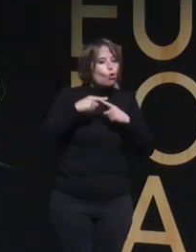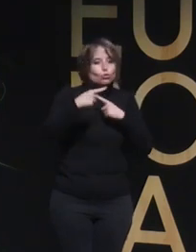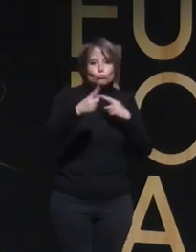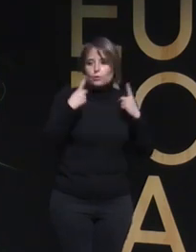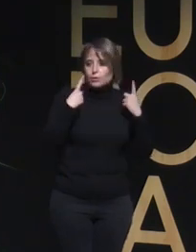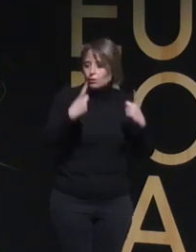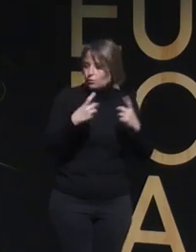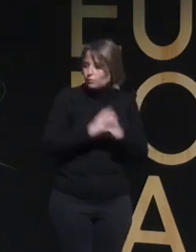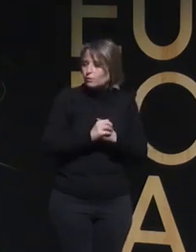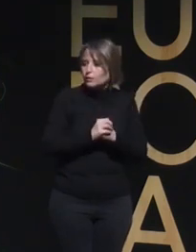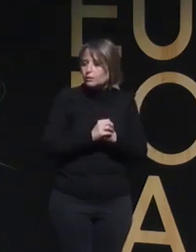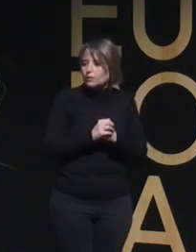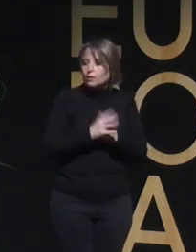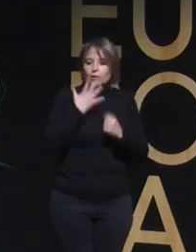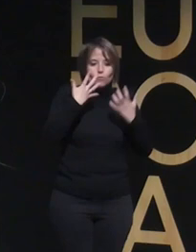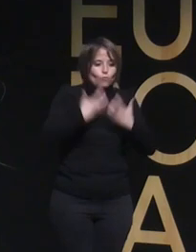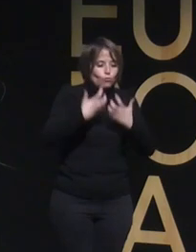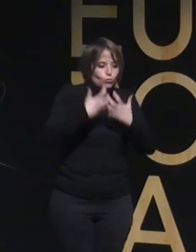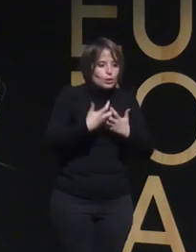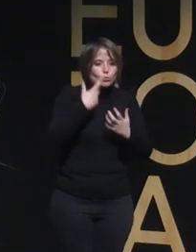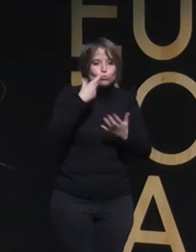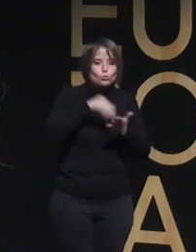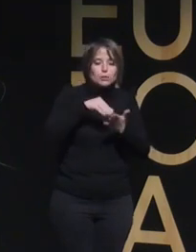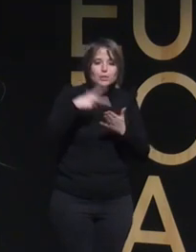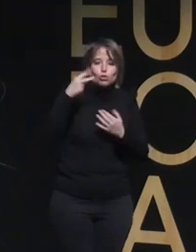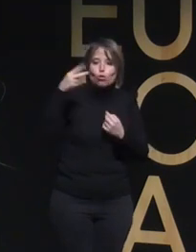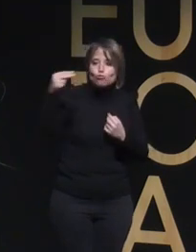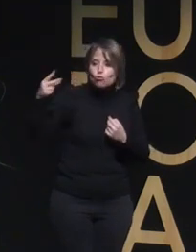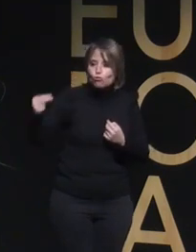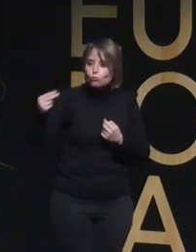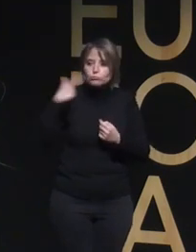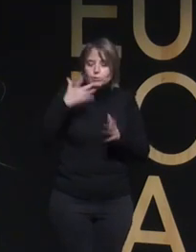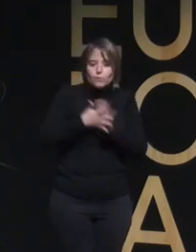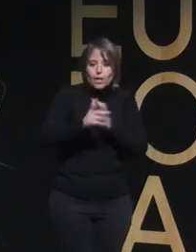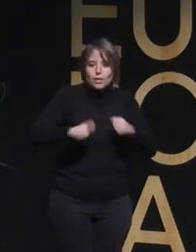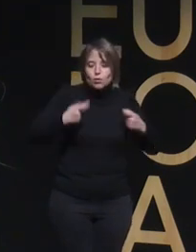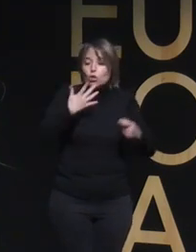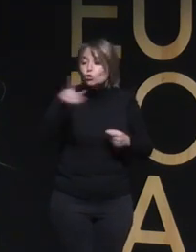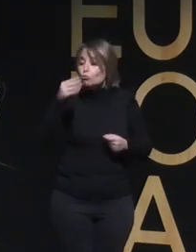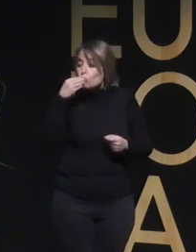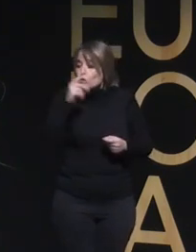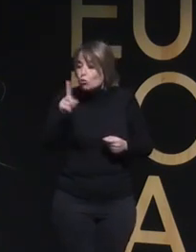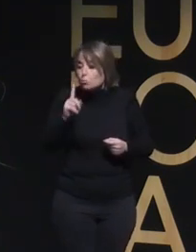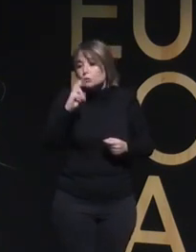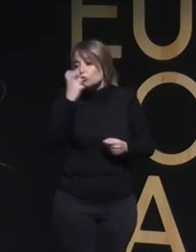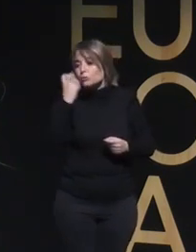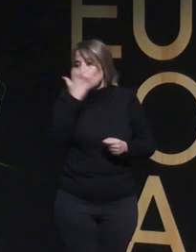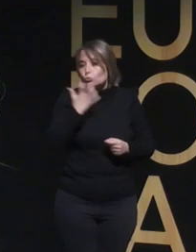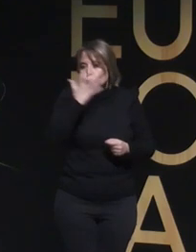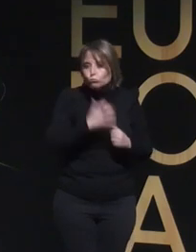necesarias. Es decir, de hecho, funcionamos con el no muchísimas veces, aunque no sea lo más adecuado, pero es lo que nos nace, ¿no? Si no te comes todo, no va a haber cuento.